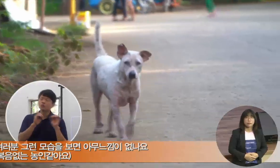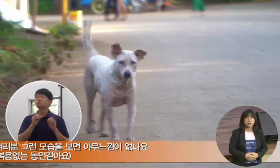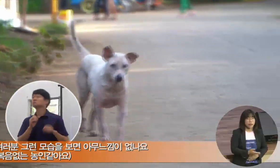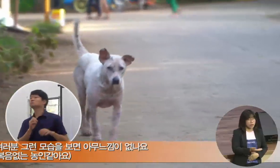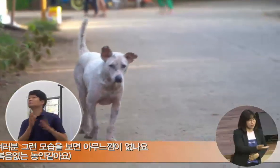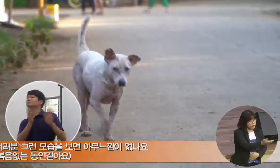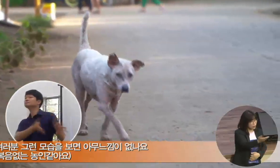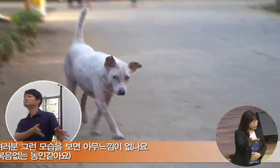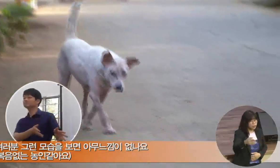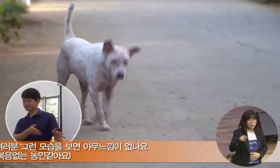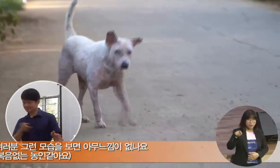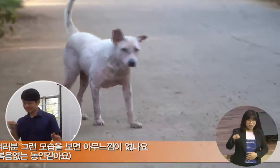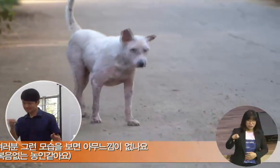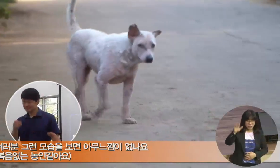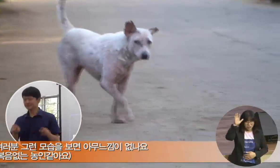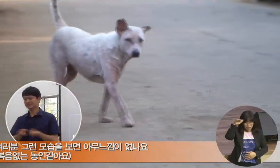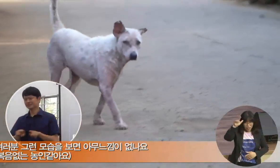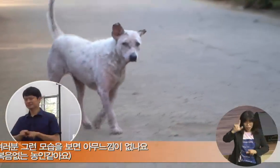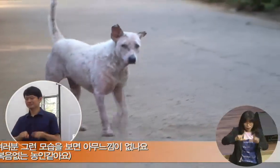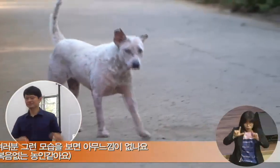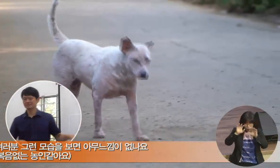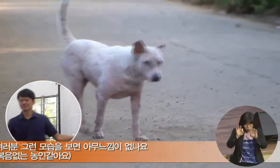여러분, 그런 모습을 보면 아무 느낌이 없나요?